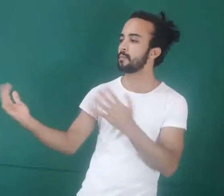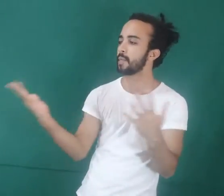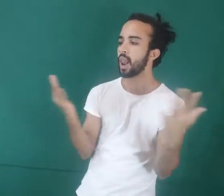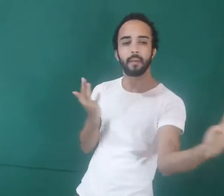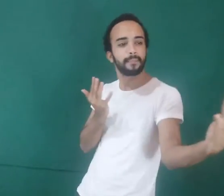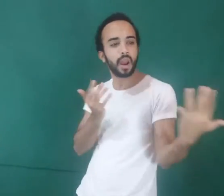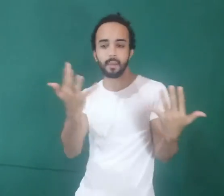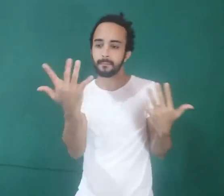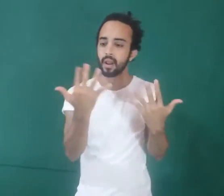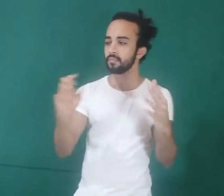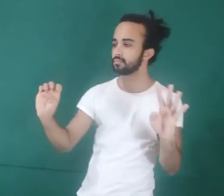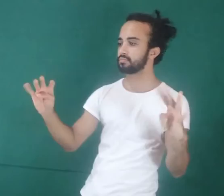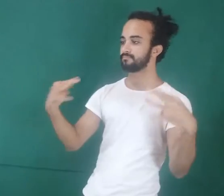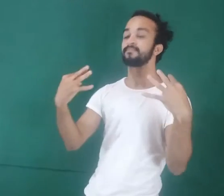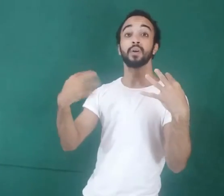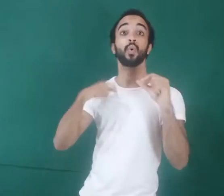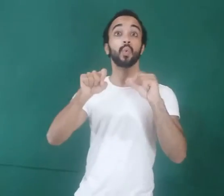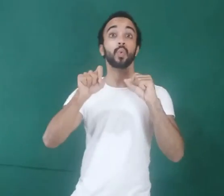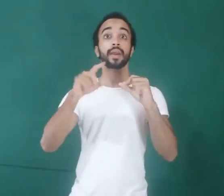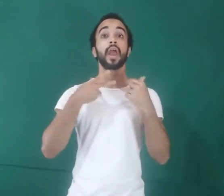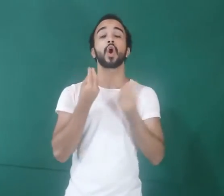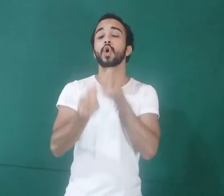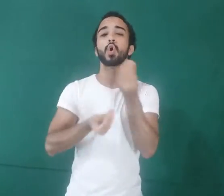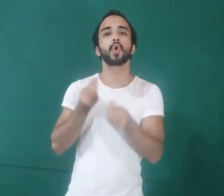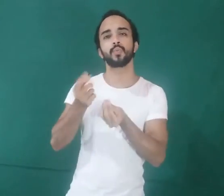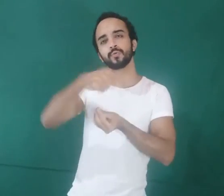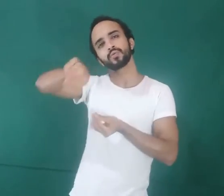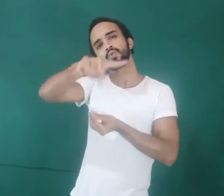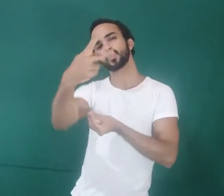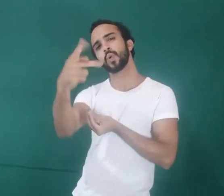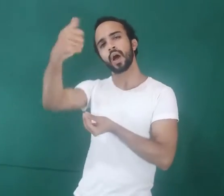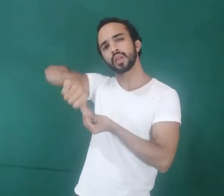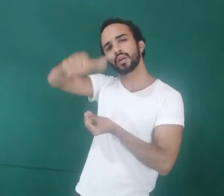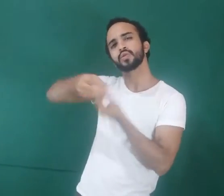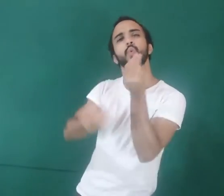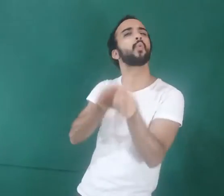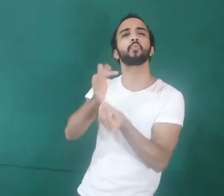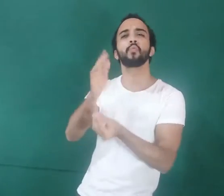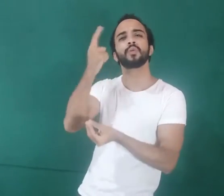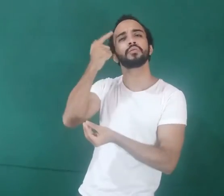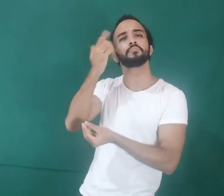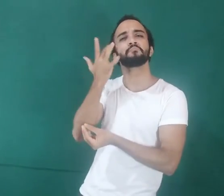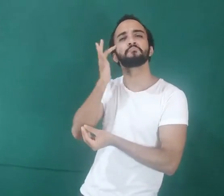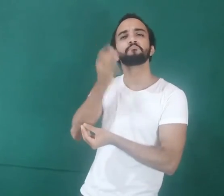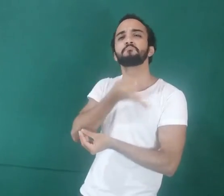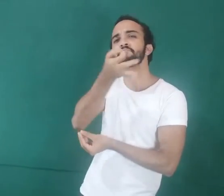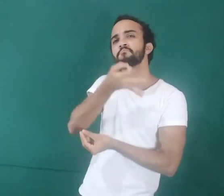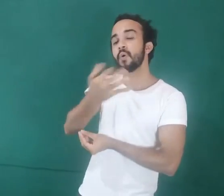aí eu queria perguntar para você, assim, nessas suas análises, como é que você imagina um futuro possível? Ou então, se você